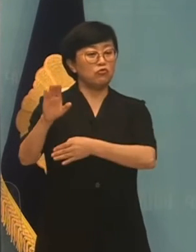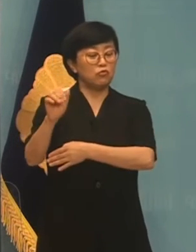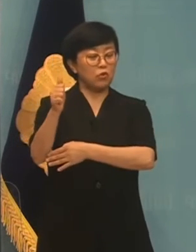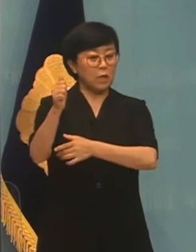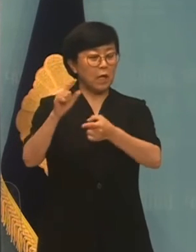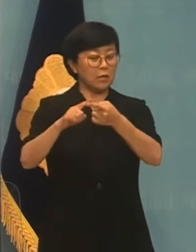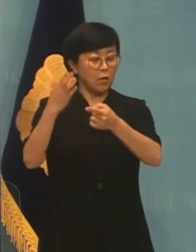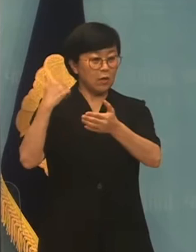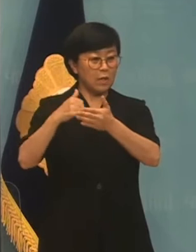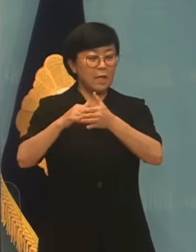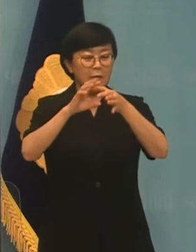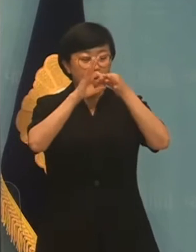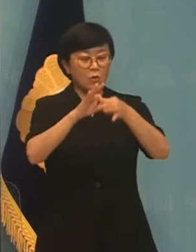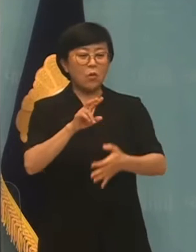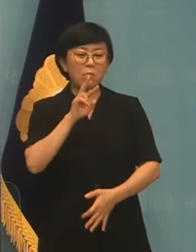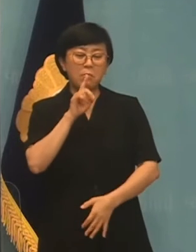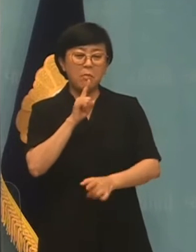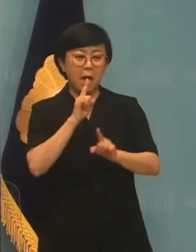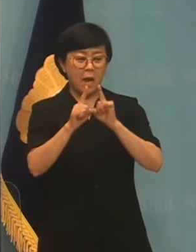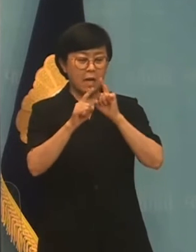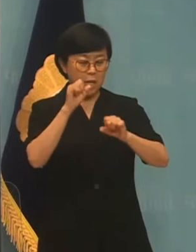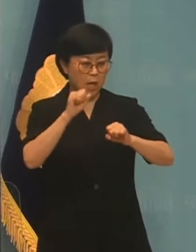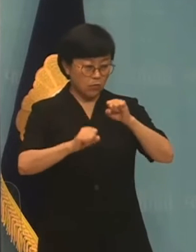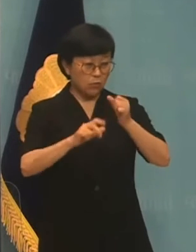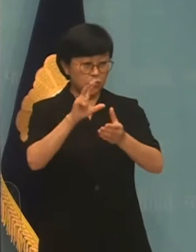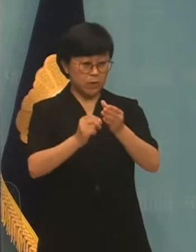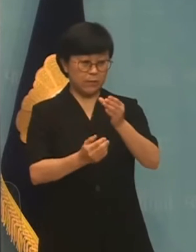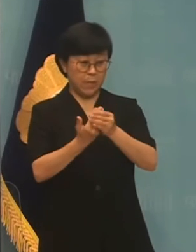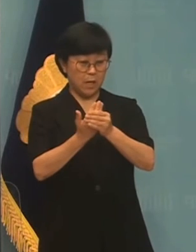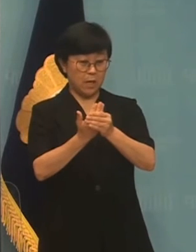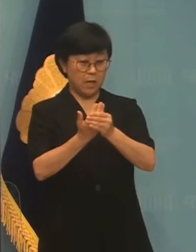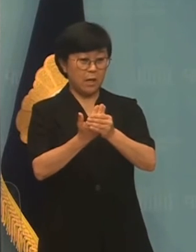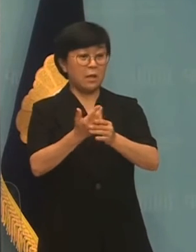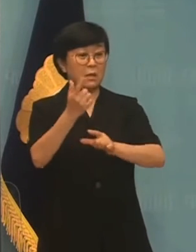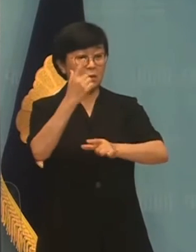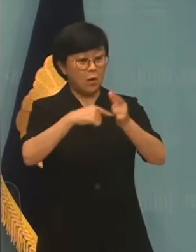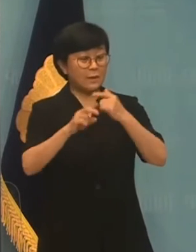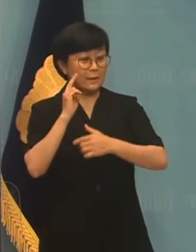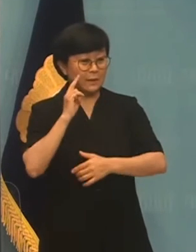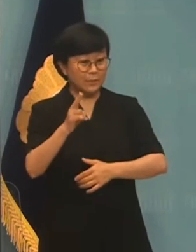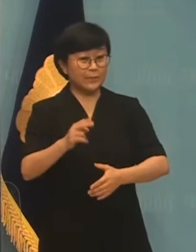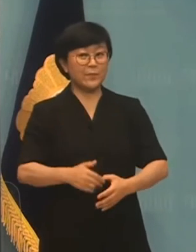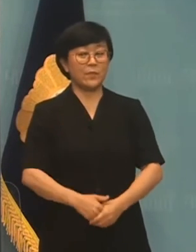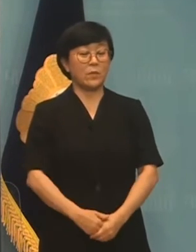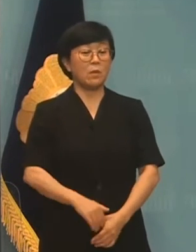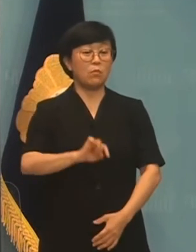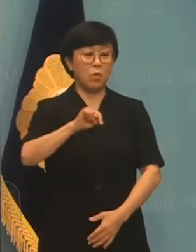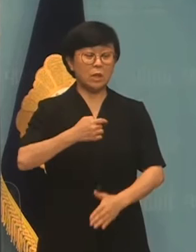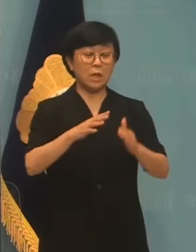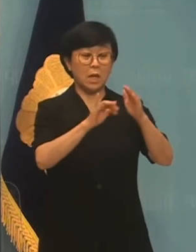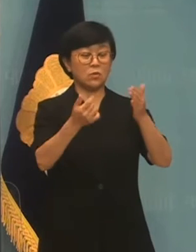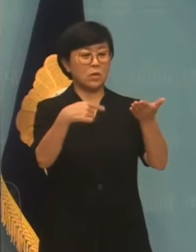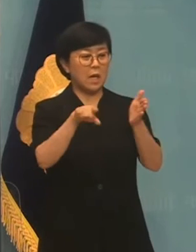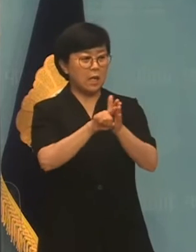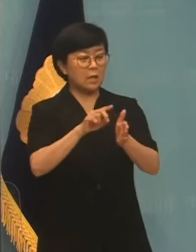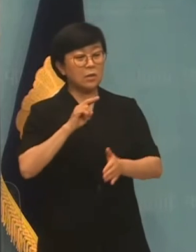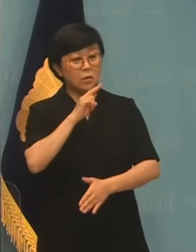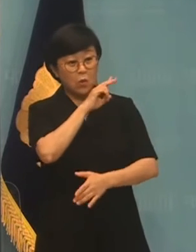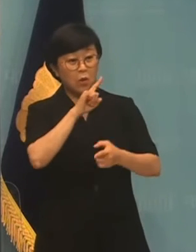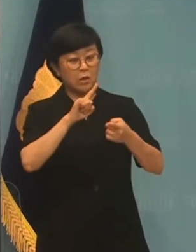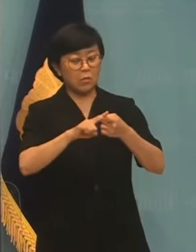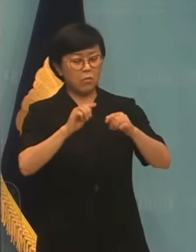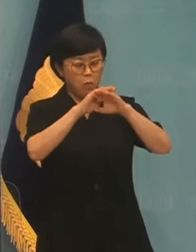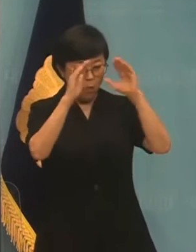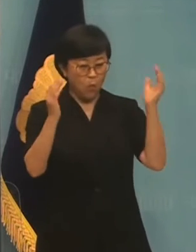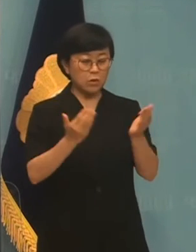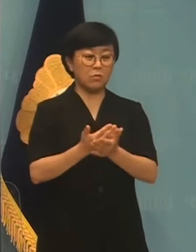언행이 계속되는 논란을 빚고 있습니다. 갈수록 태산입니다. 본인과 가족을 향한 의혹에는